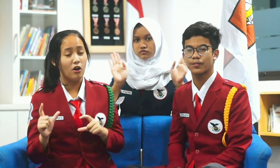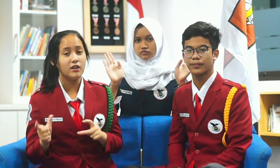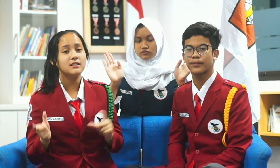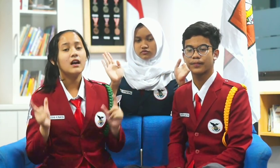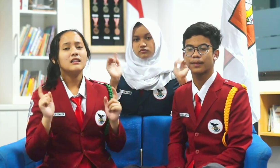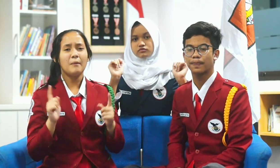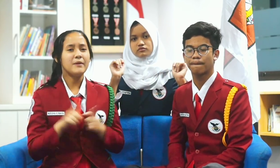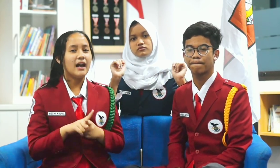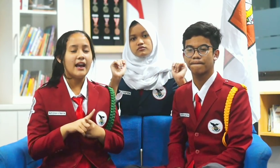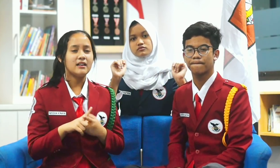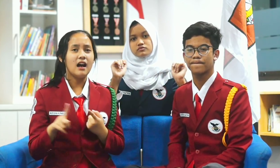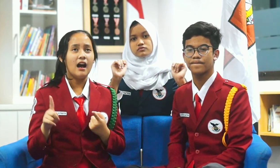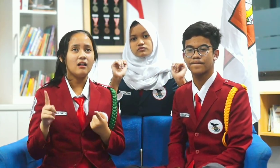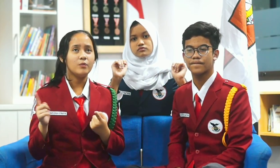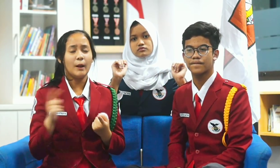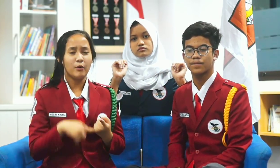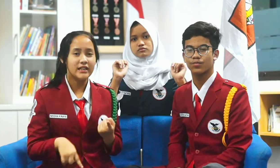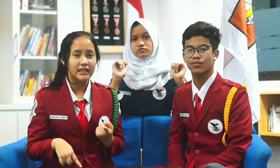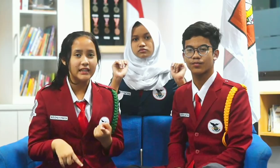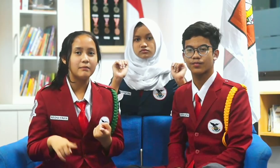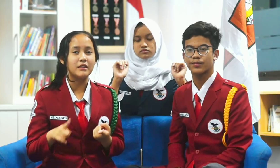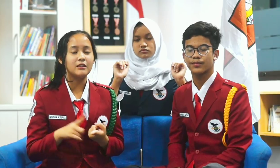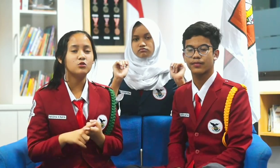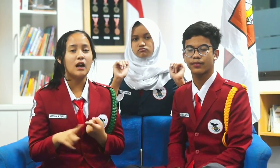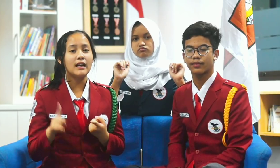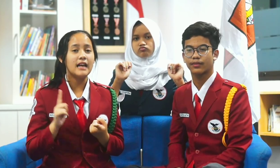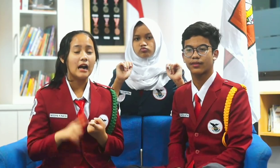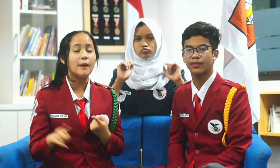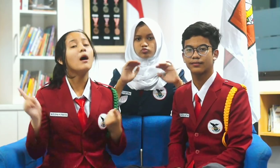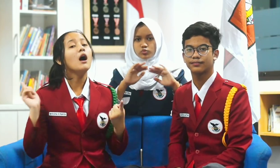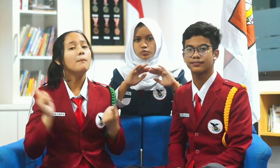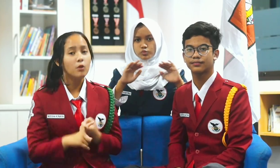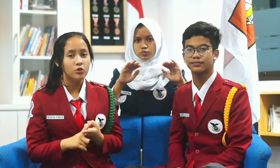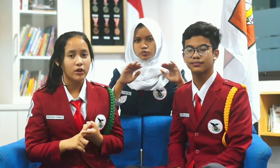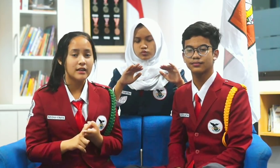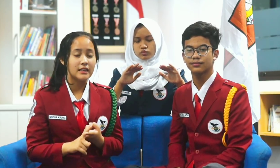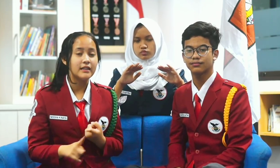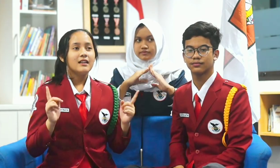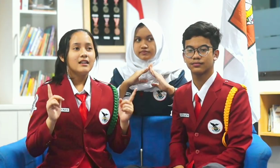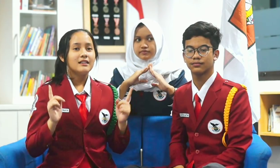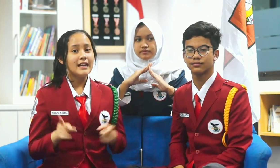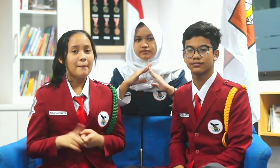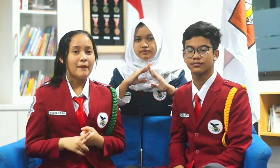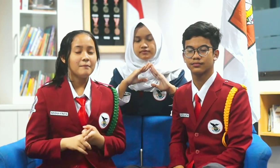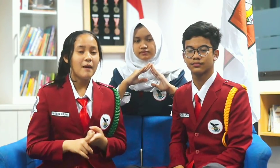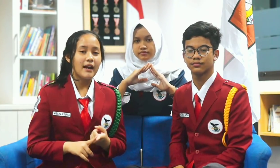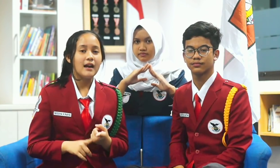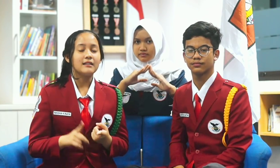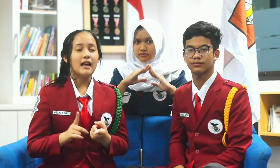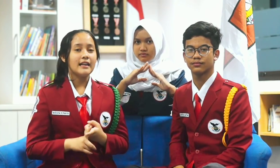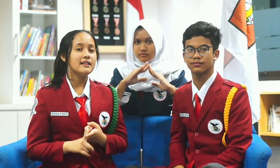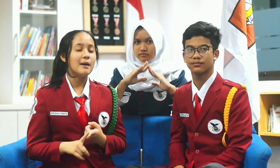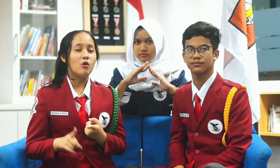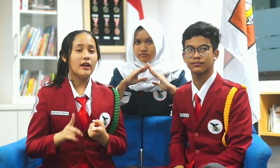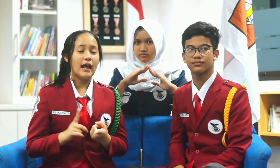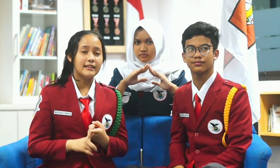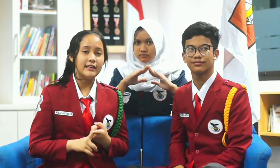lolos tapi kalian gak lapor diri, berarti itu kalian dianggap mengundurkan diri. Dan yang paling parah, kalian gak boleh lagi